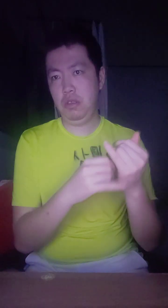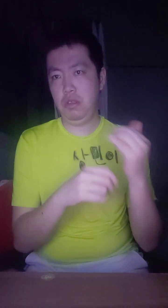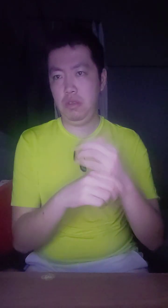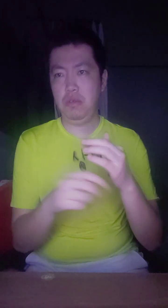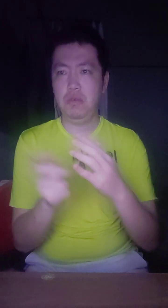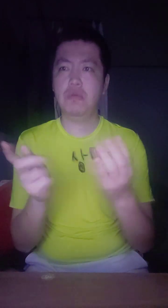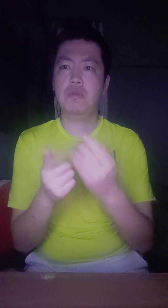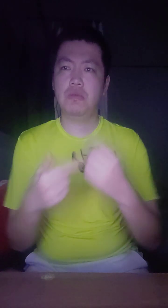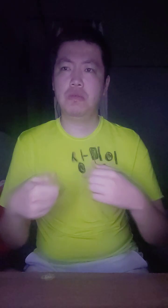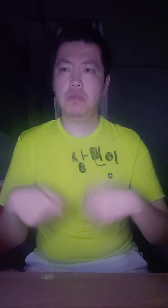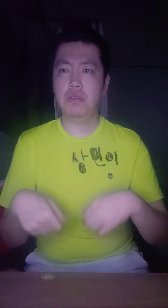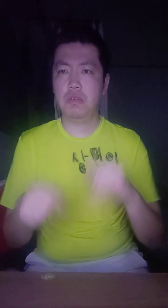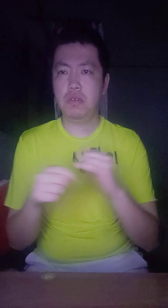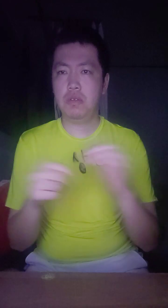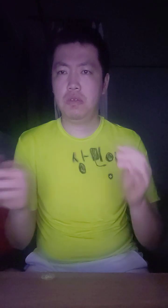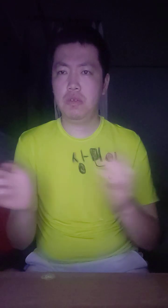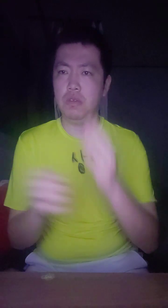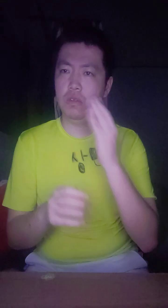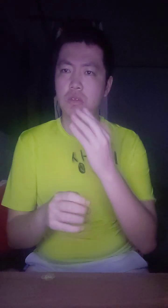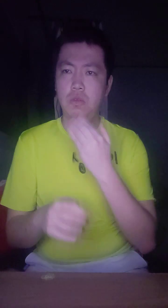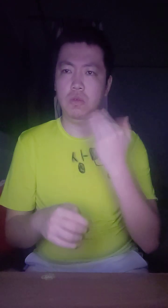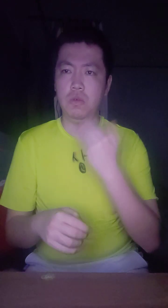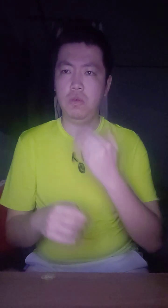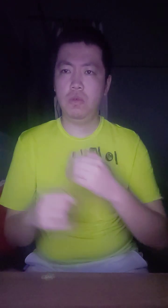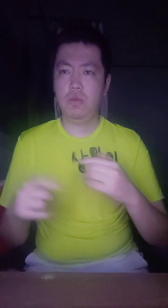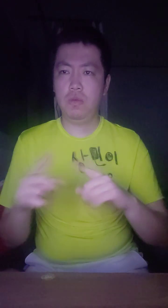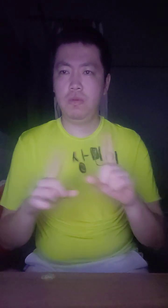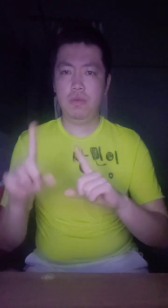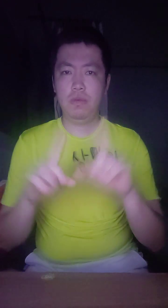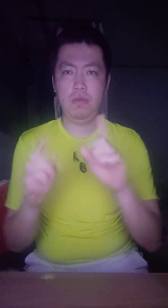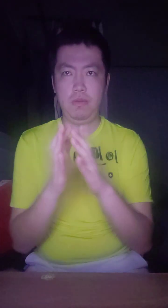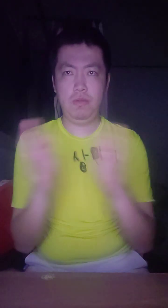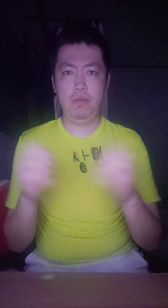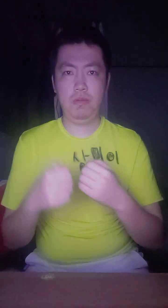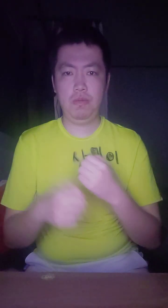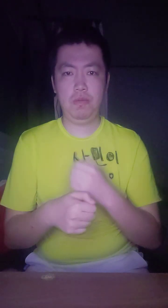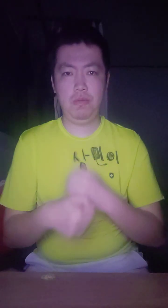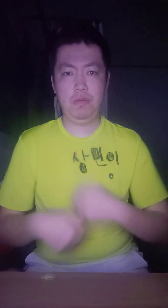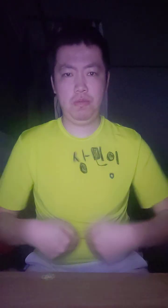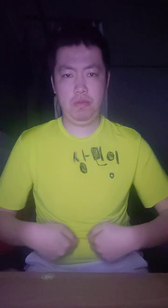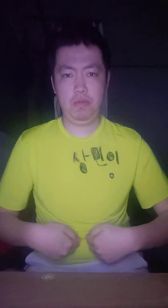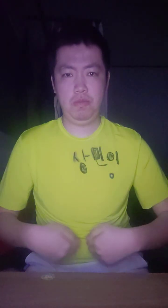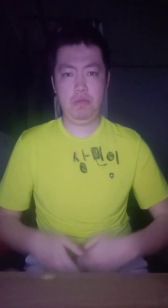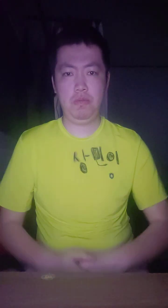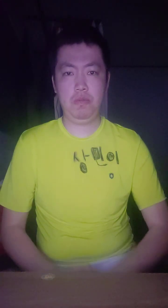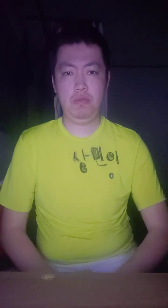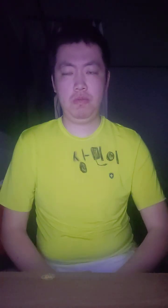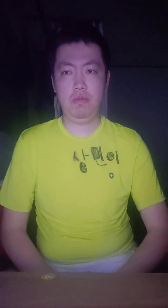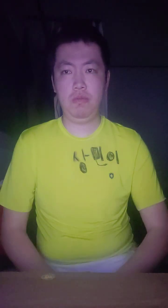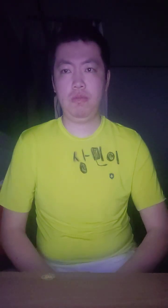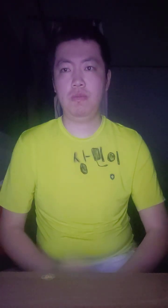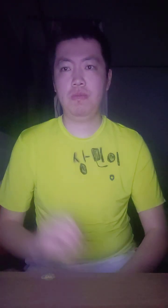별다른 규정이나 지침 없이 공고 수준에 그치고 있습니다. KBS 뉴스 김효경입니다.